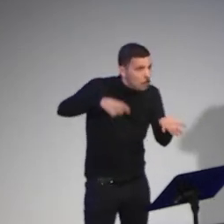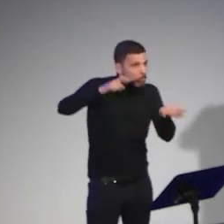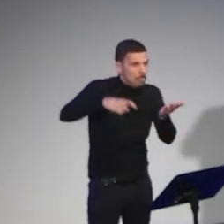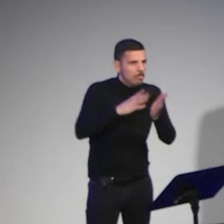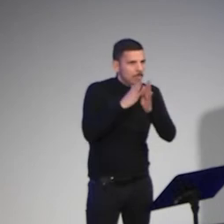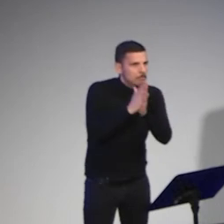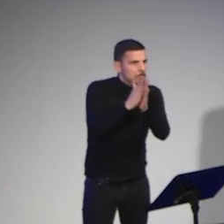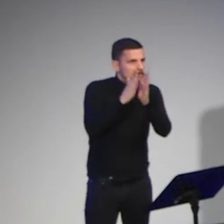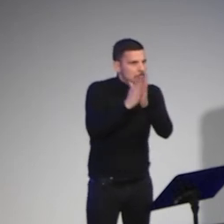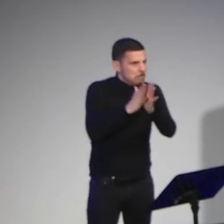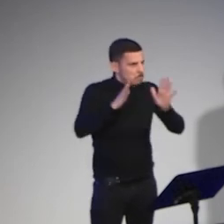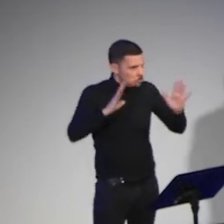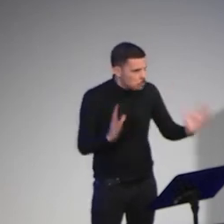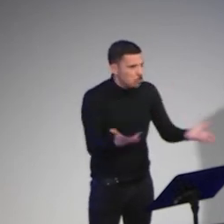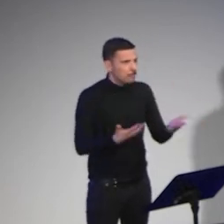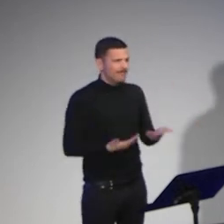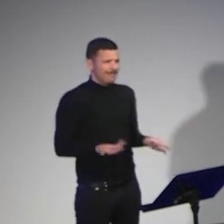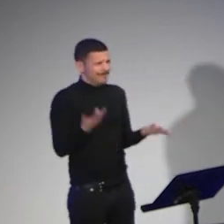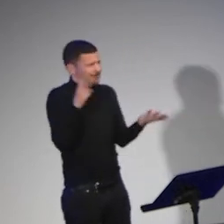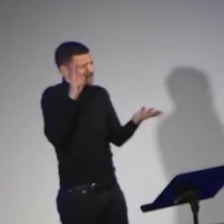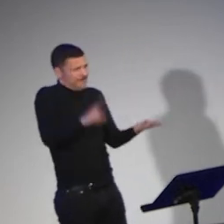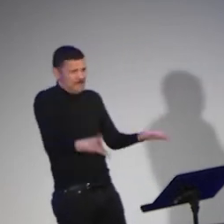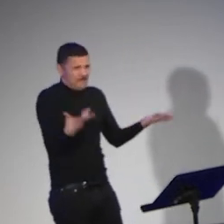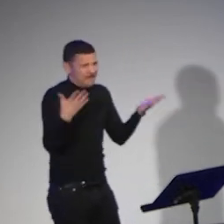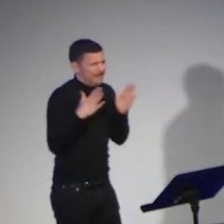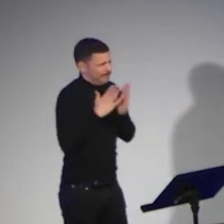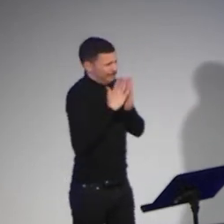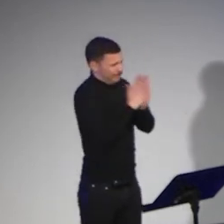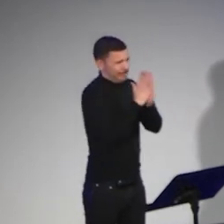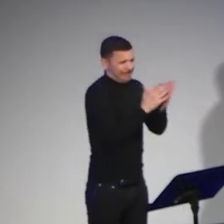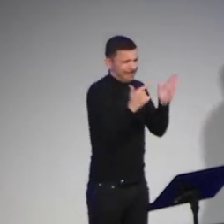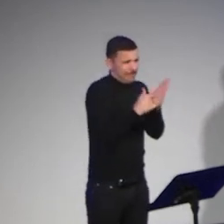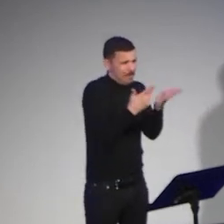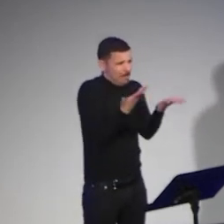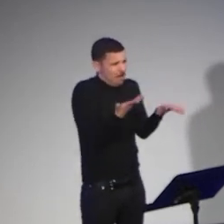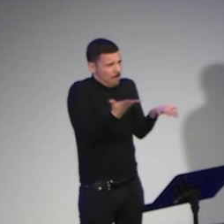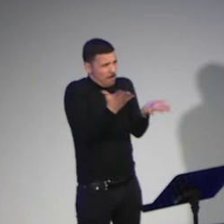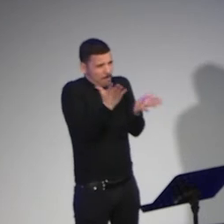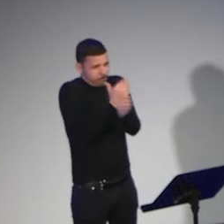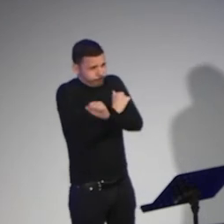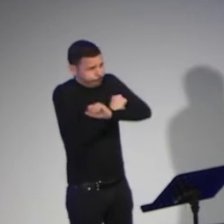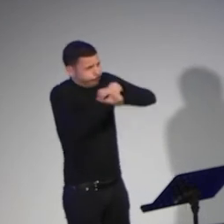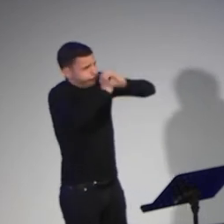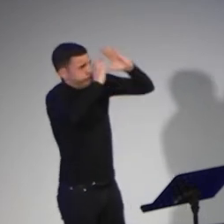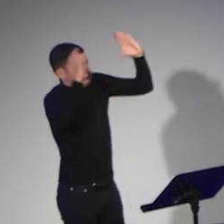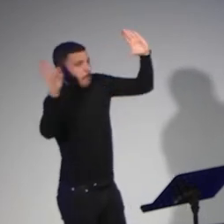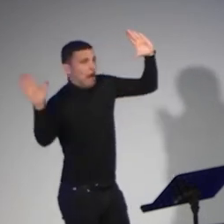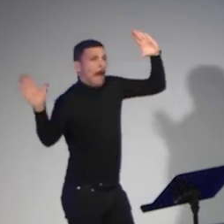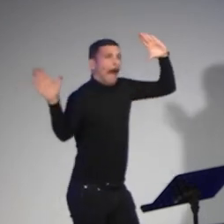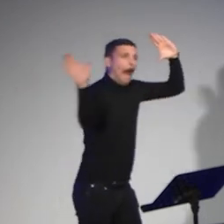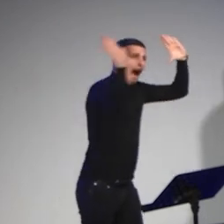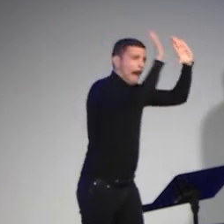nuit autour de la chambre, autour de l'appartement, tout cet air noir comme une masse autour du monde. Tout cet air, toute cette nuit